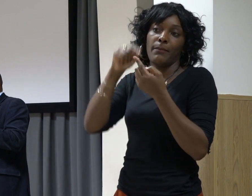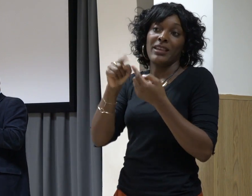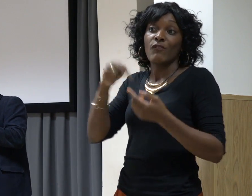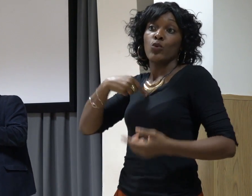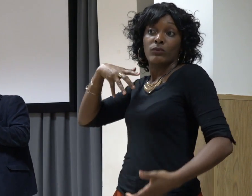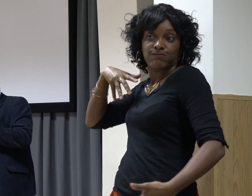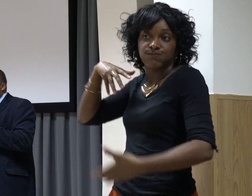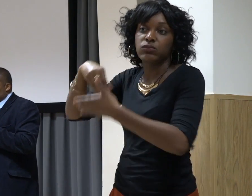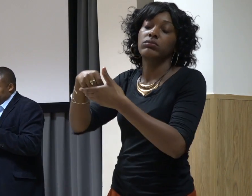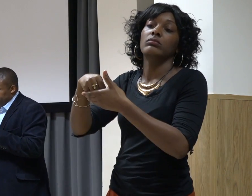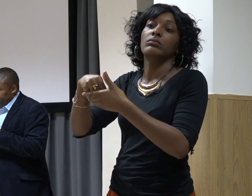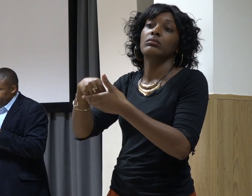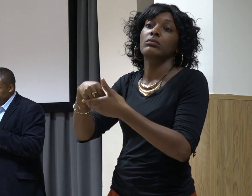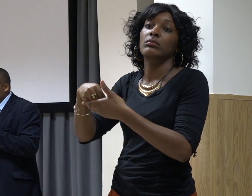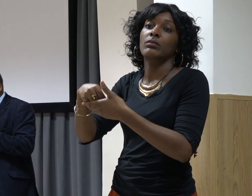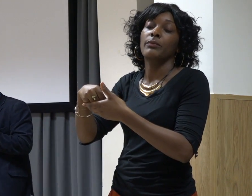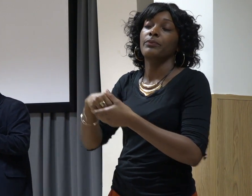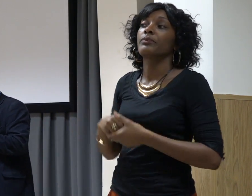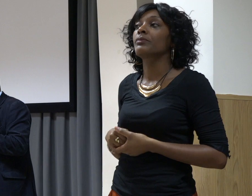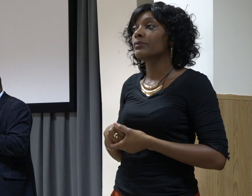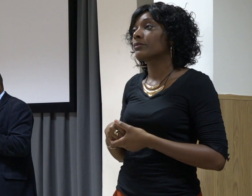Ce message que